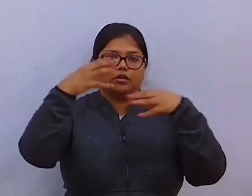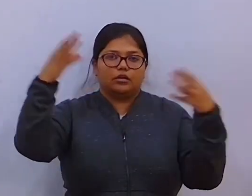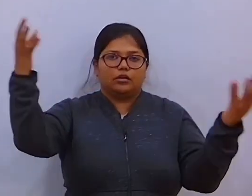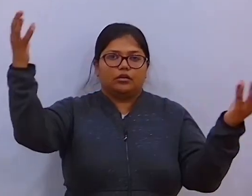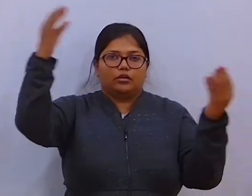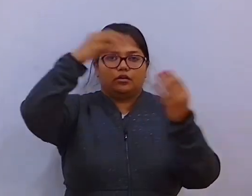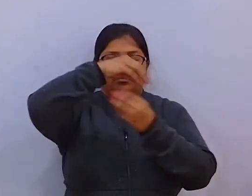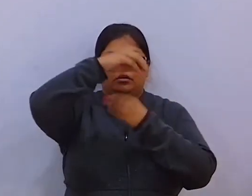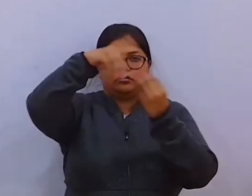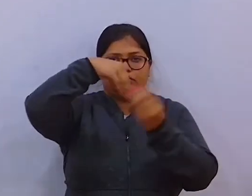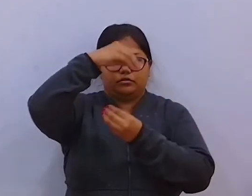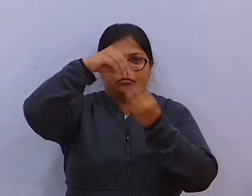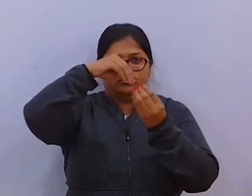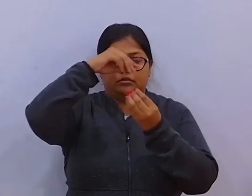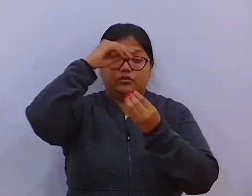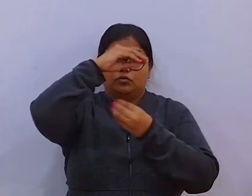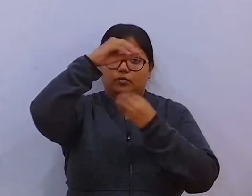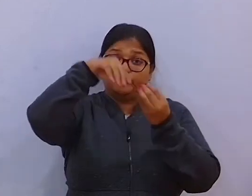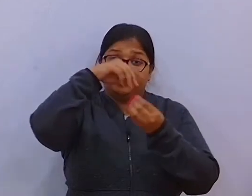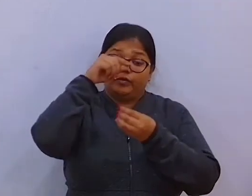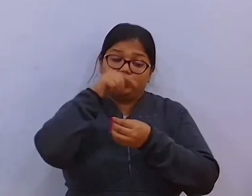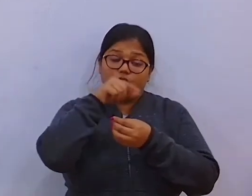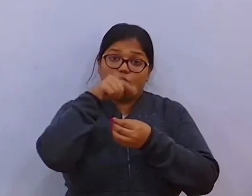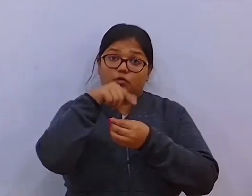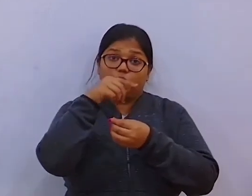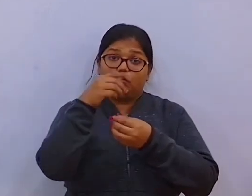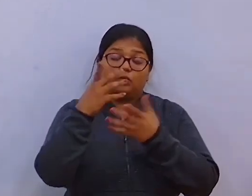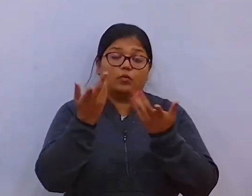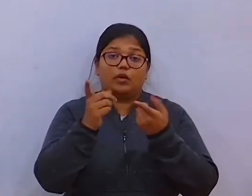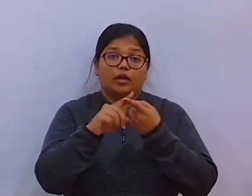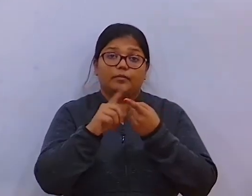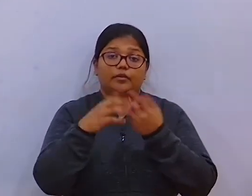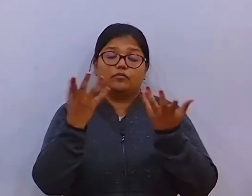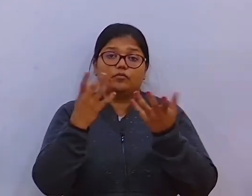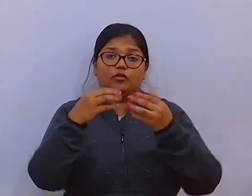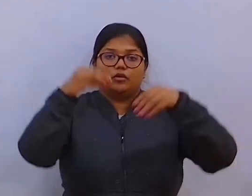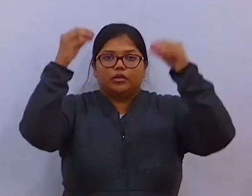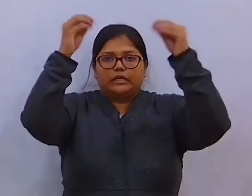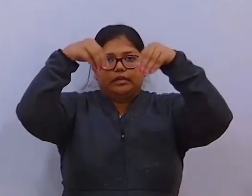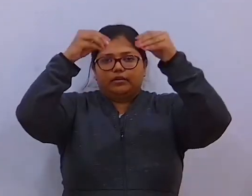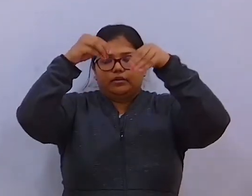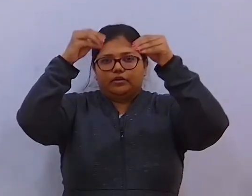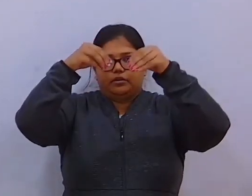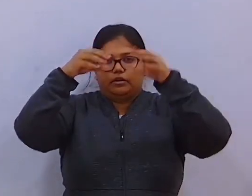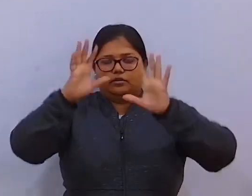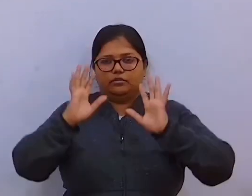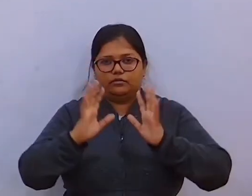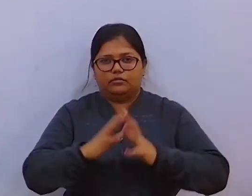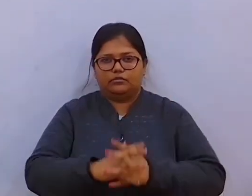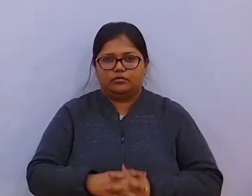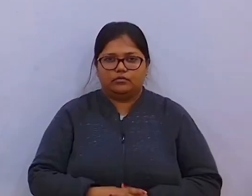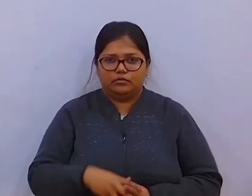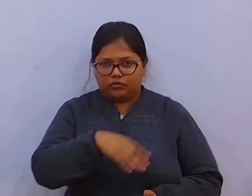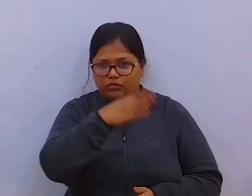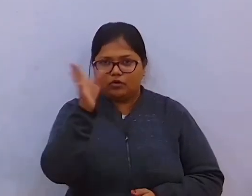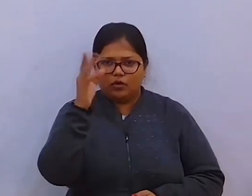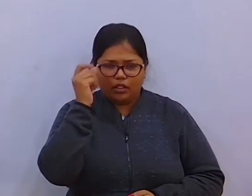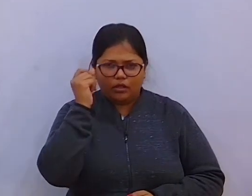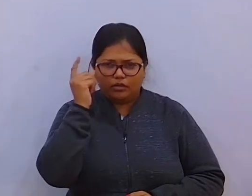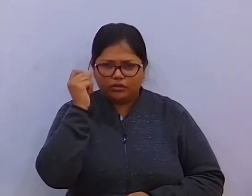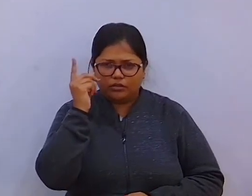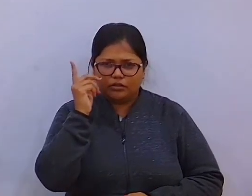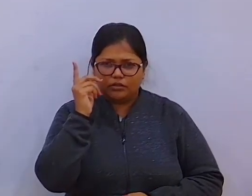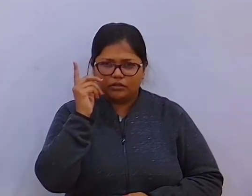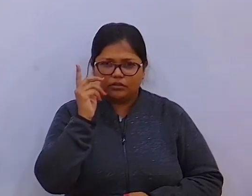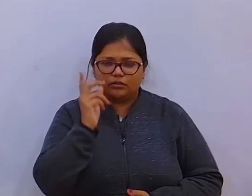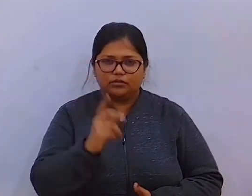पर वर्षा होती है, ठीक। जब कैसे बोल रही, क्या बोल रही हूँ मैं, समझ में आया, जब 5 डिग्री नॉर्थ में